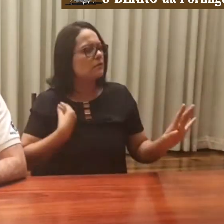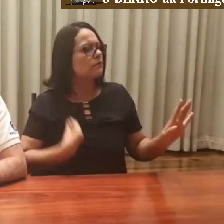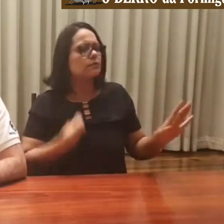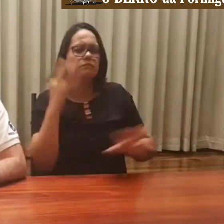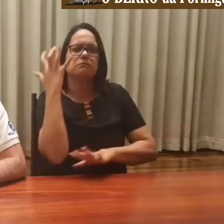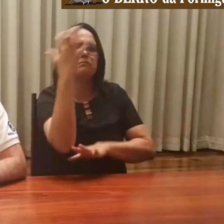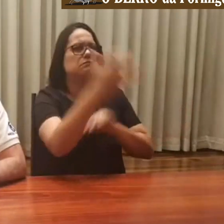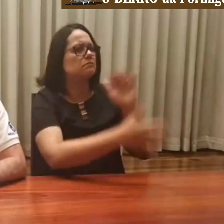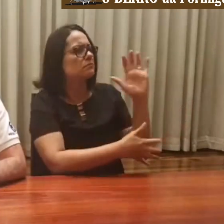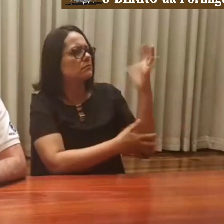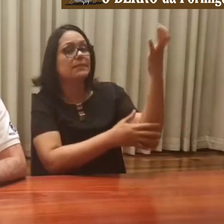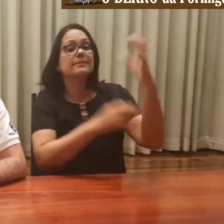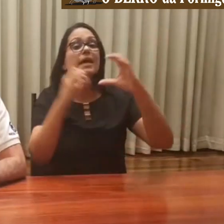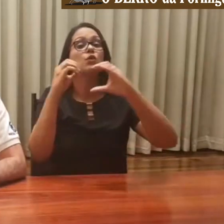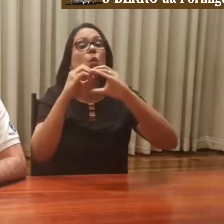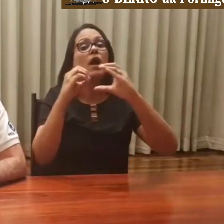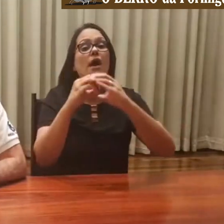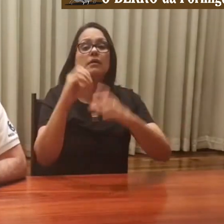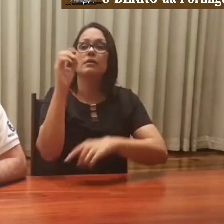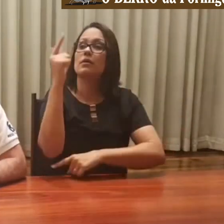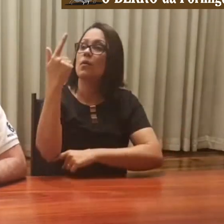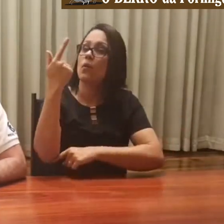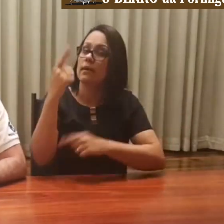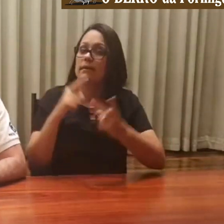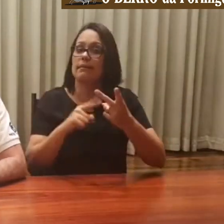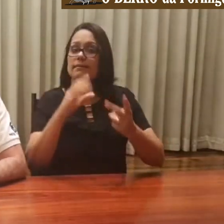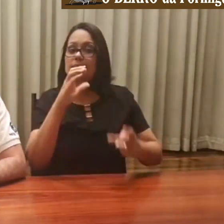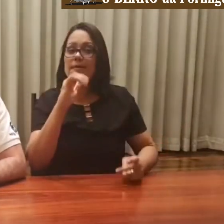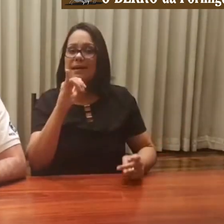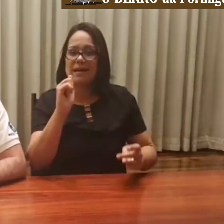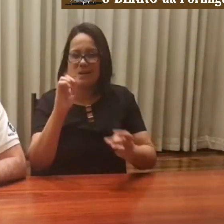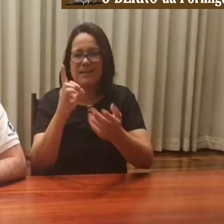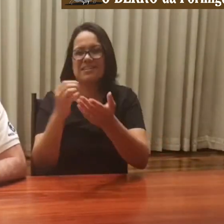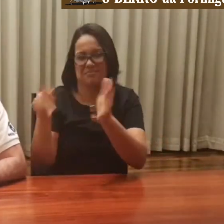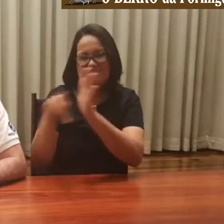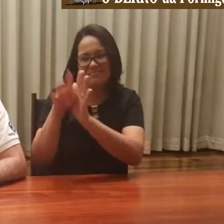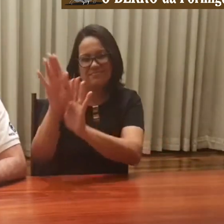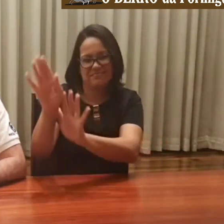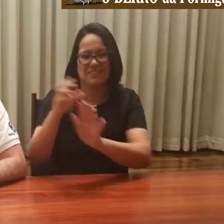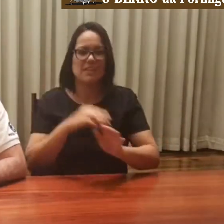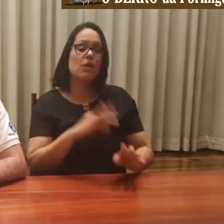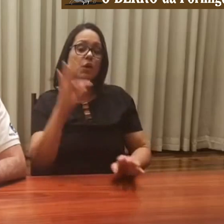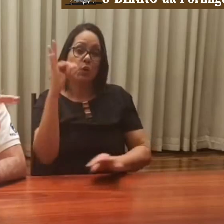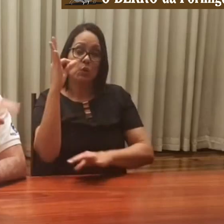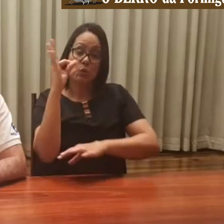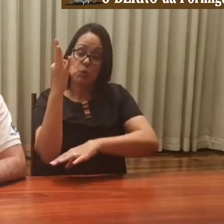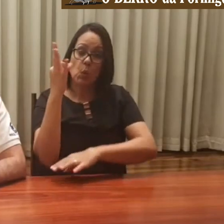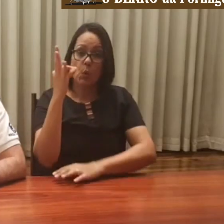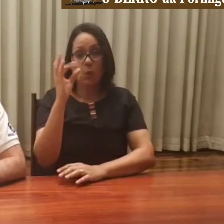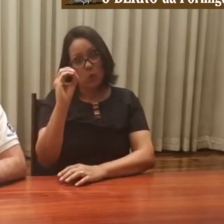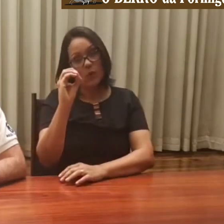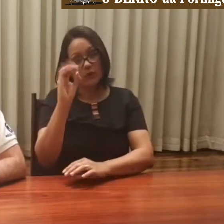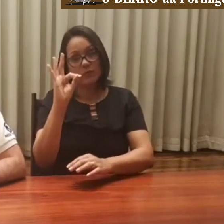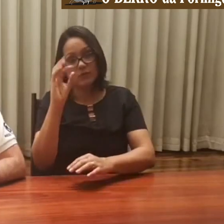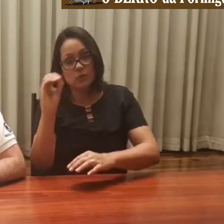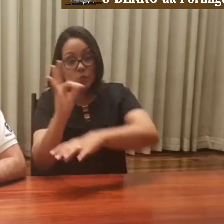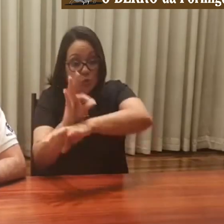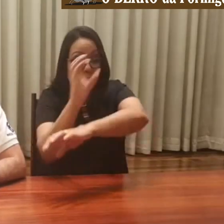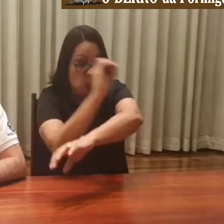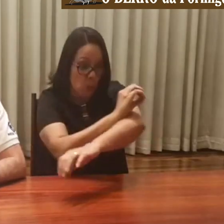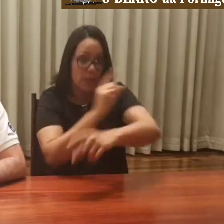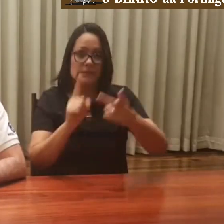que é do Centro-Oeste, nossa querida Goiás, aí do Caiado, Tocantins, Mato Grosso do Sul, a Gauchada,